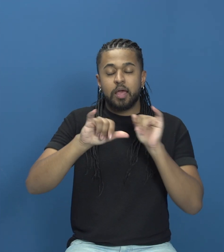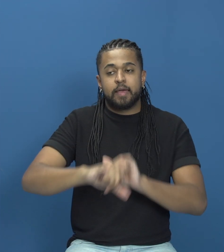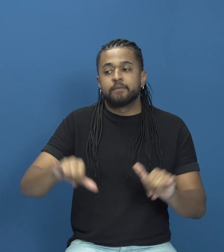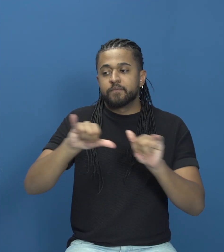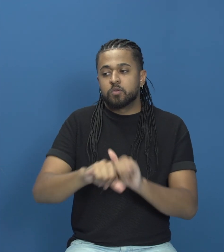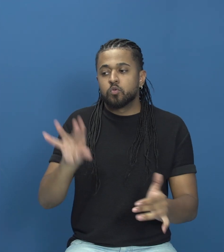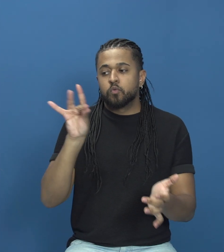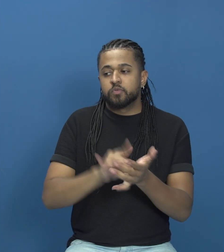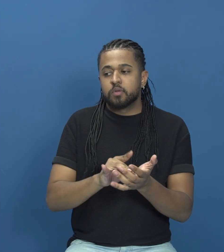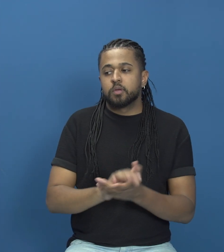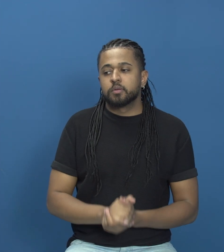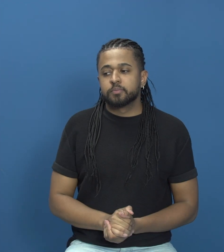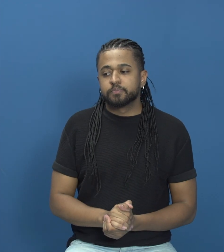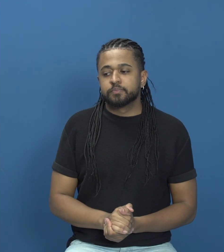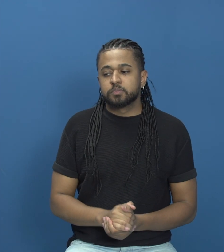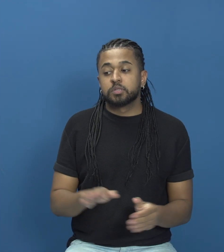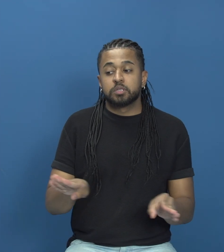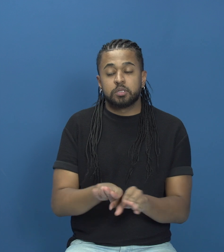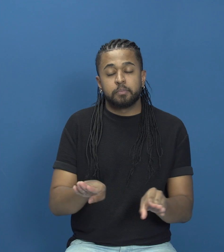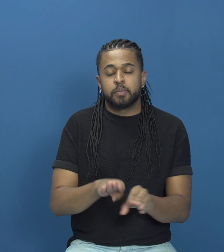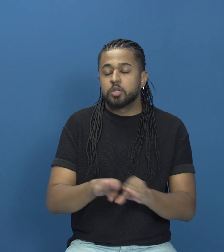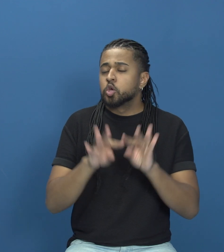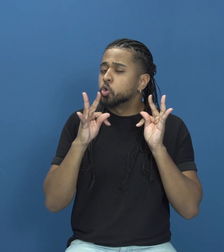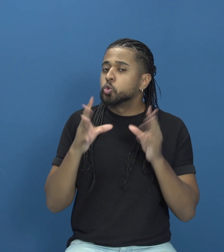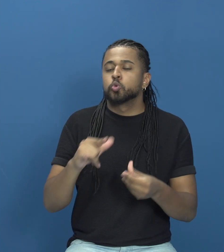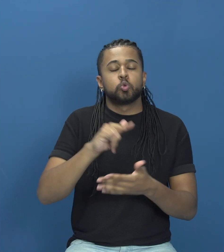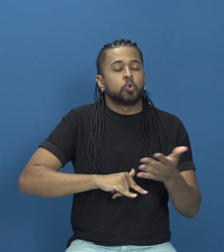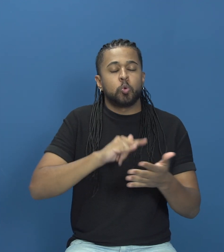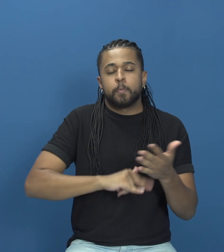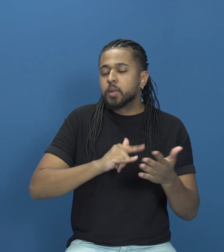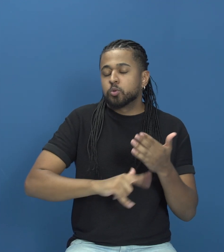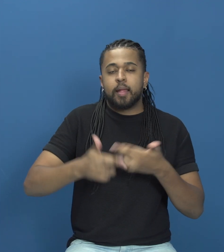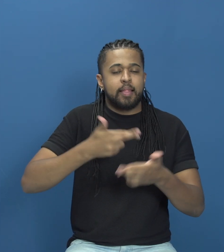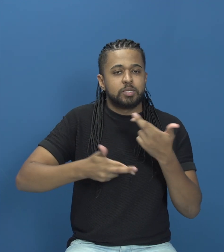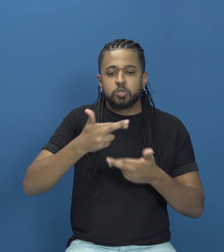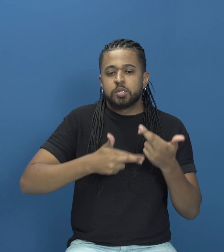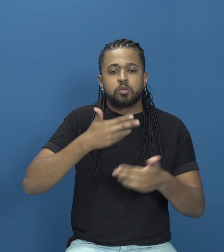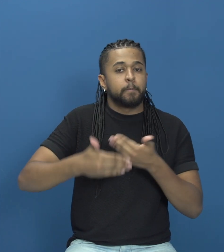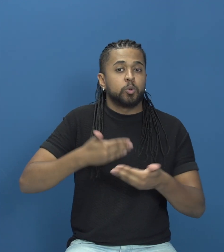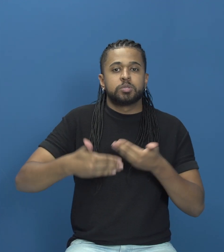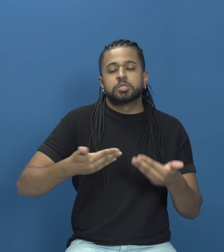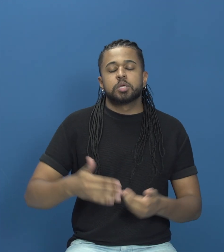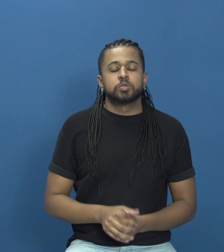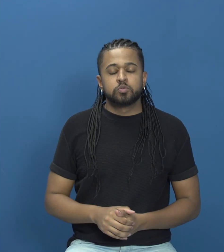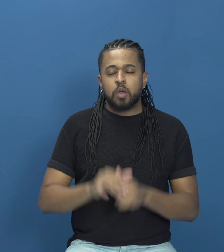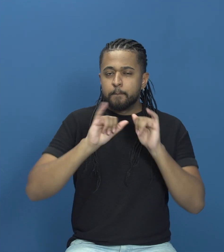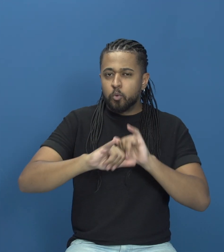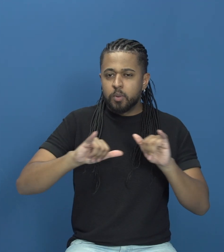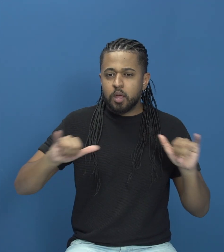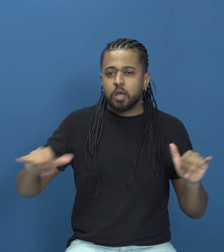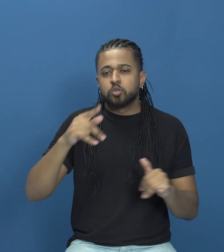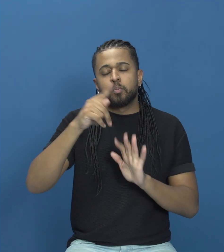avisos oficiais, bem como todos os documentos relacionados ao processo, publicados